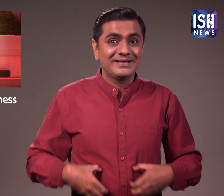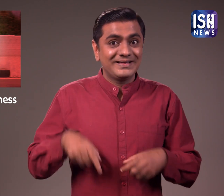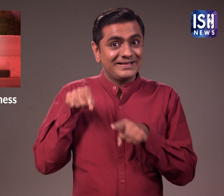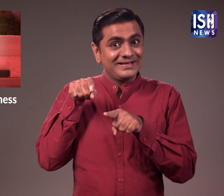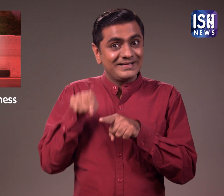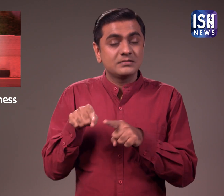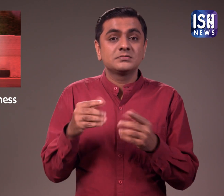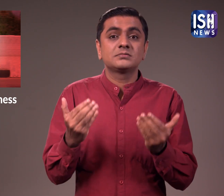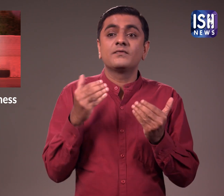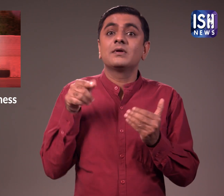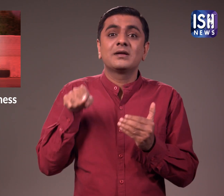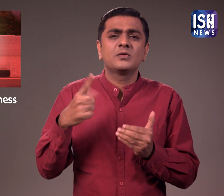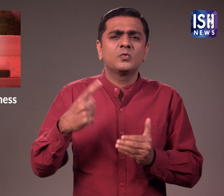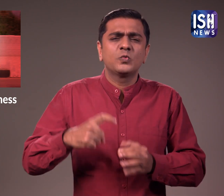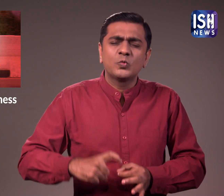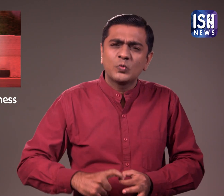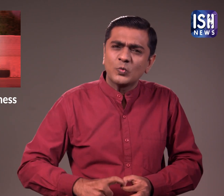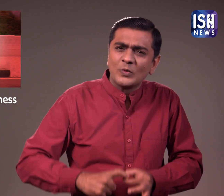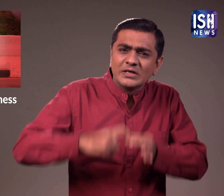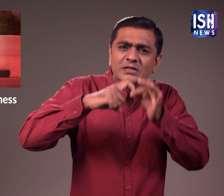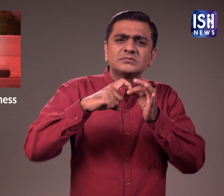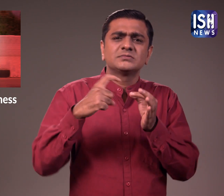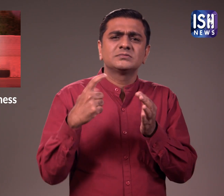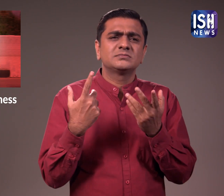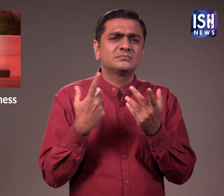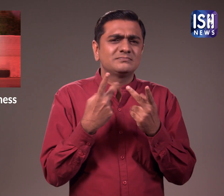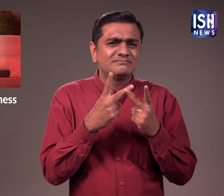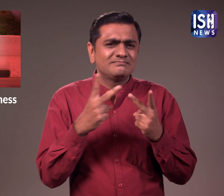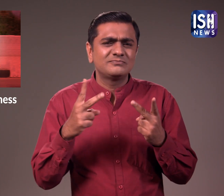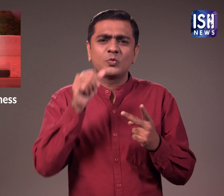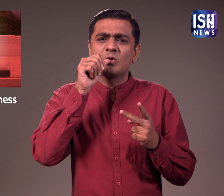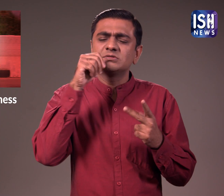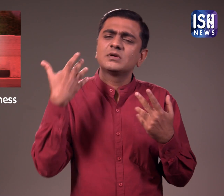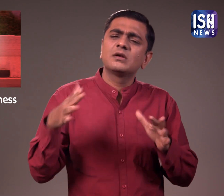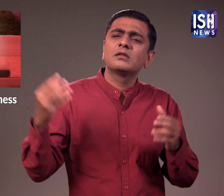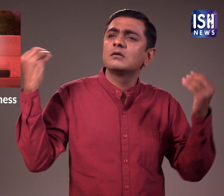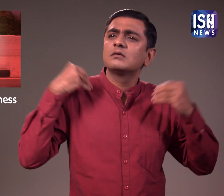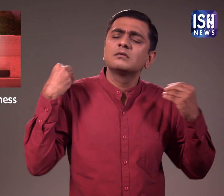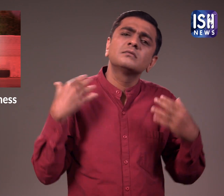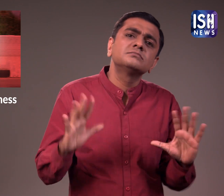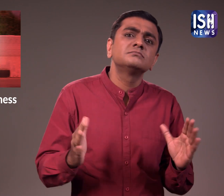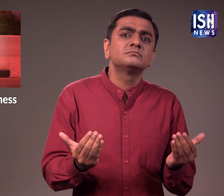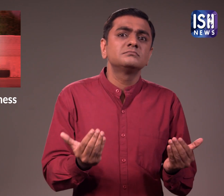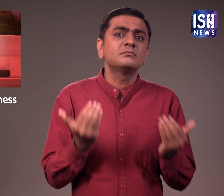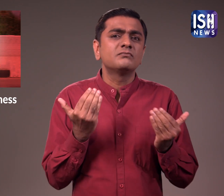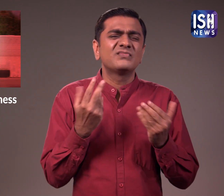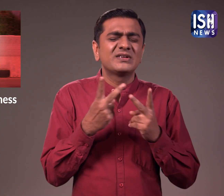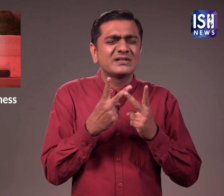हारनेस अच्छी गुनवत्ता का वाटर प्रूफ वायू प्रदूशन से बचाव आदी का होना चाहिए